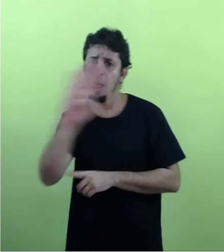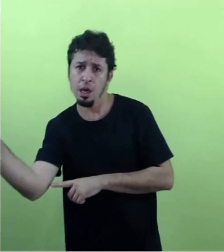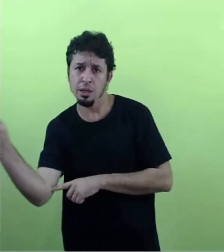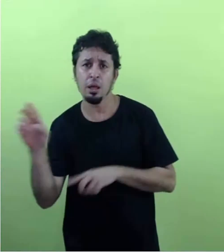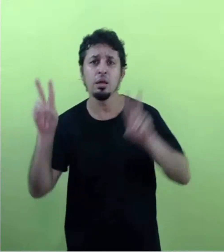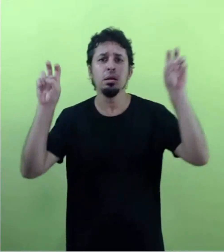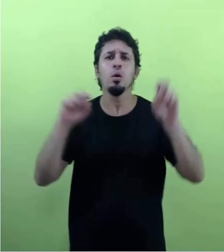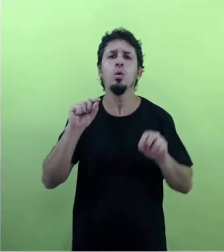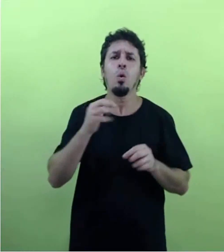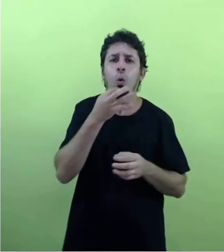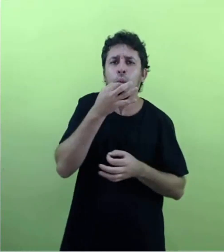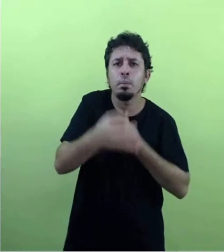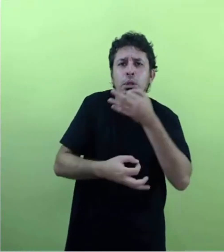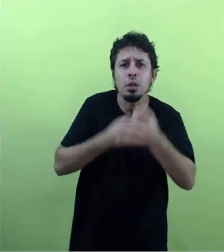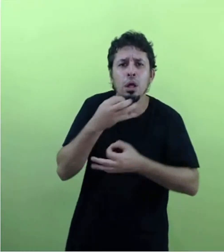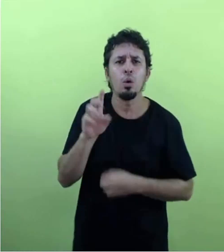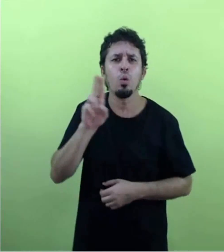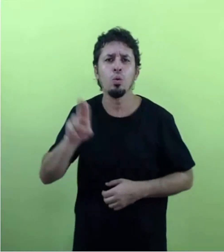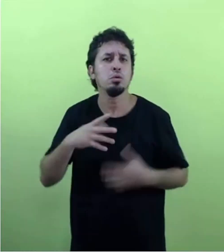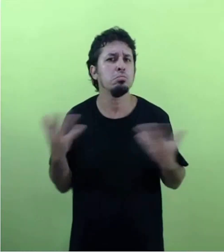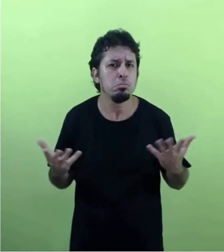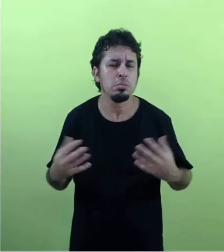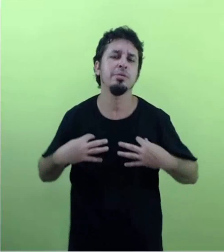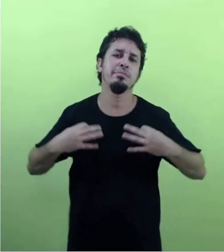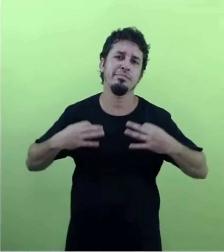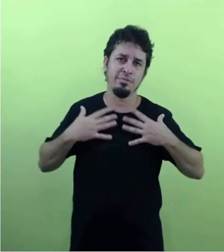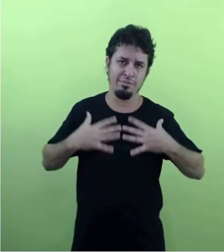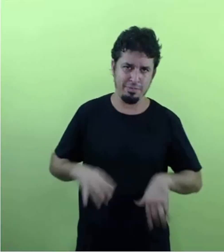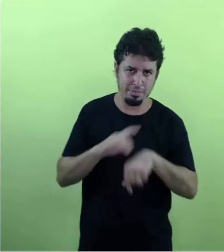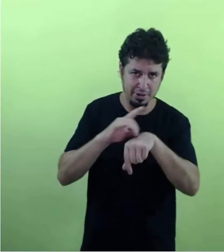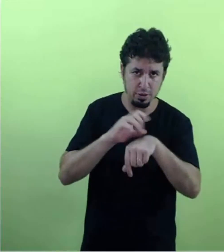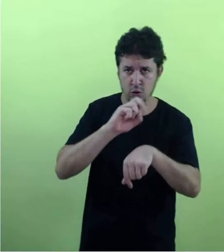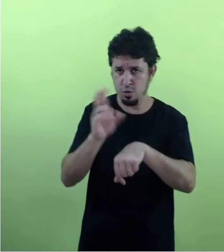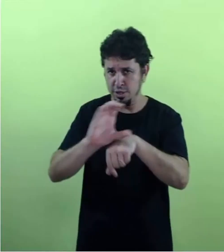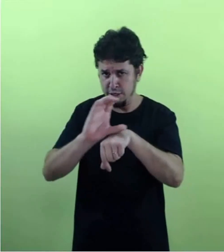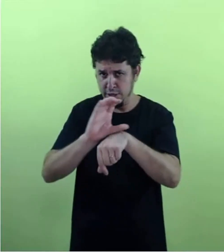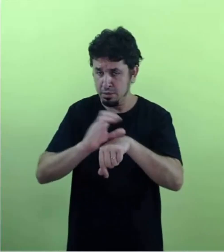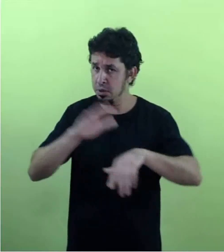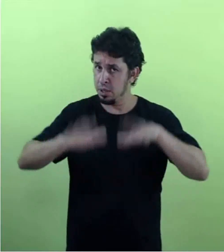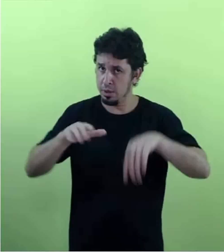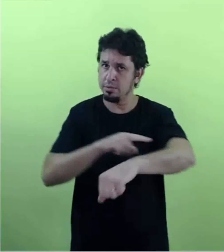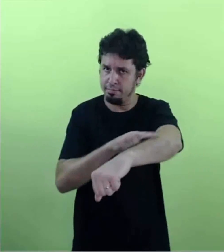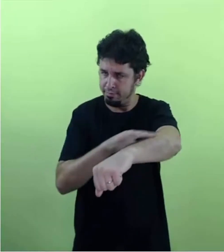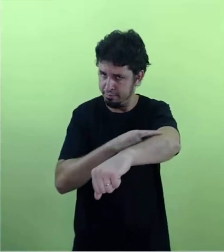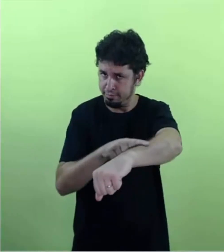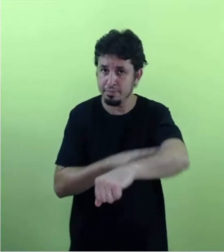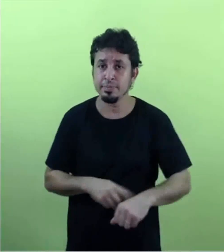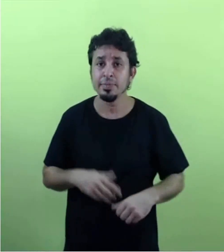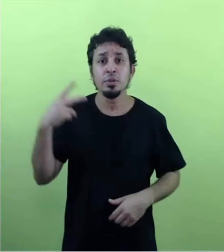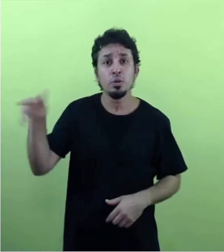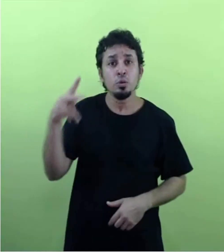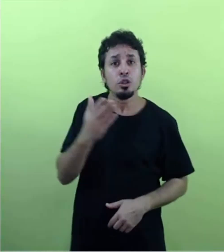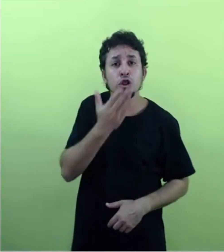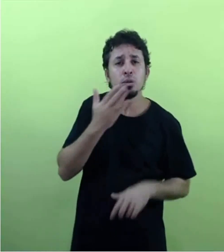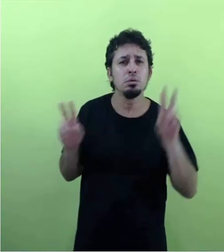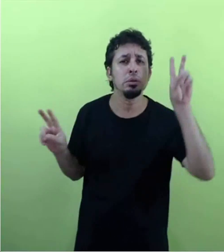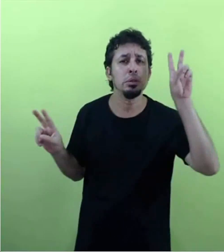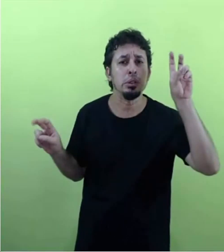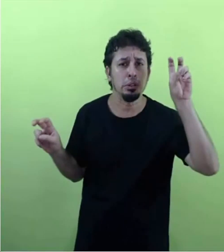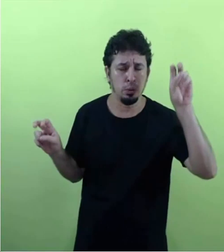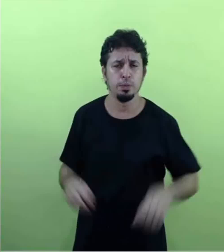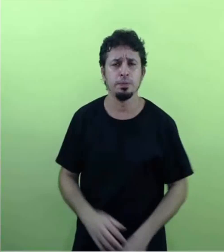do autor. Use camisa preta ou cinza de acordo com o tom de pele para estas as